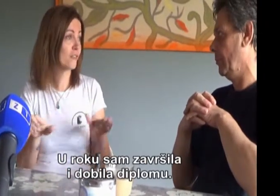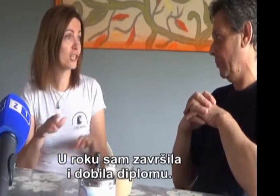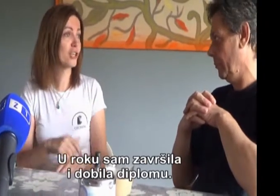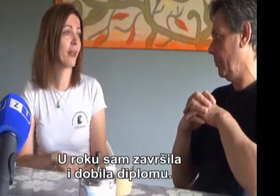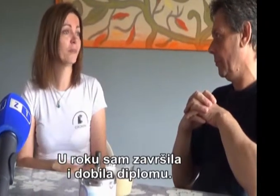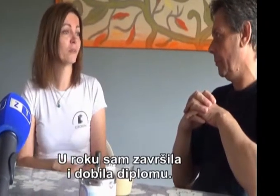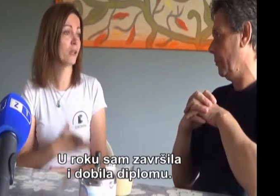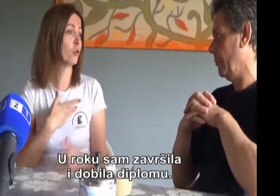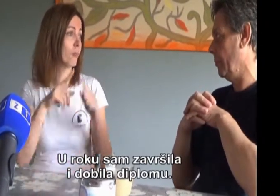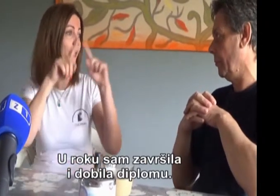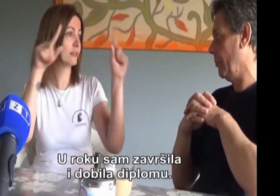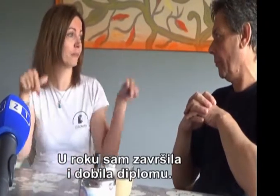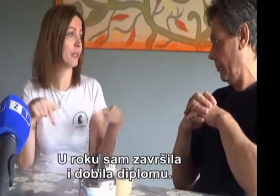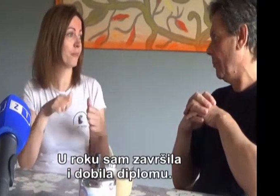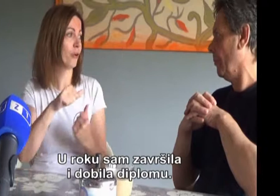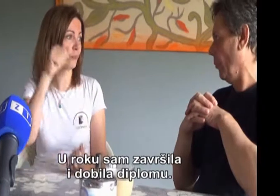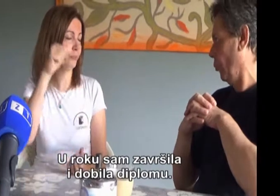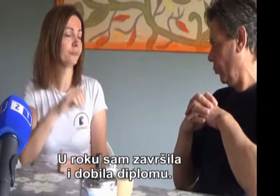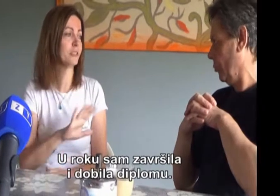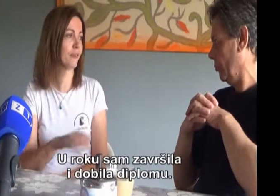se vršila i dobila sam diplomu.